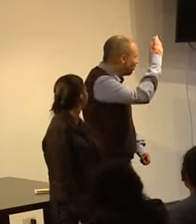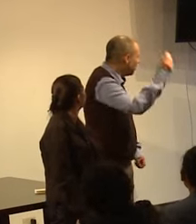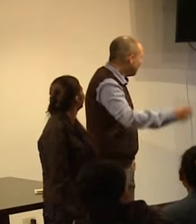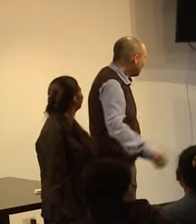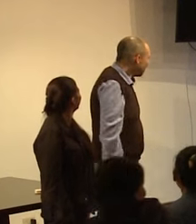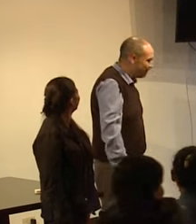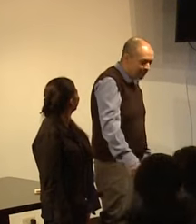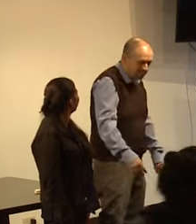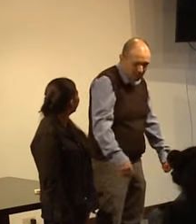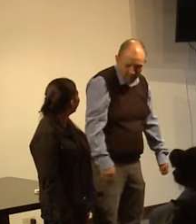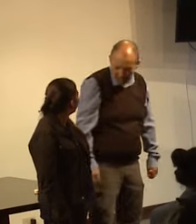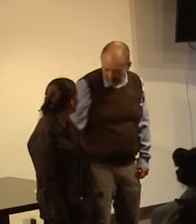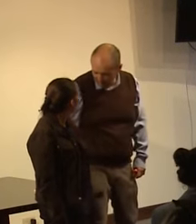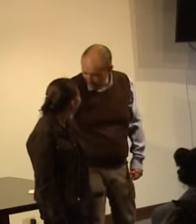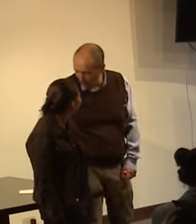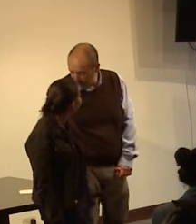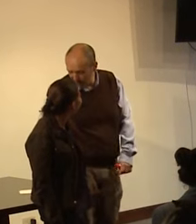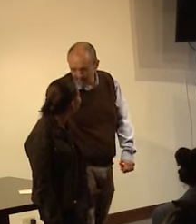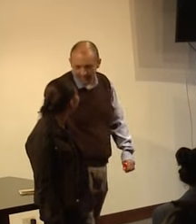Ah, no, no tiene que dar.